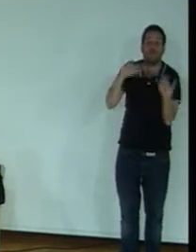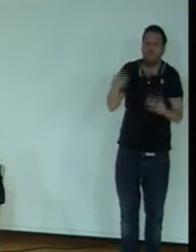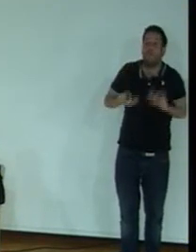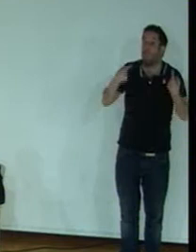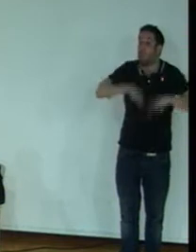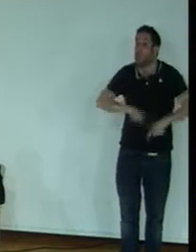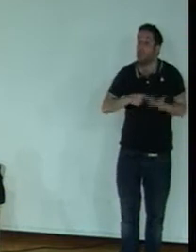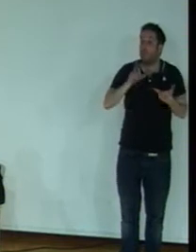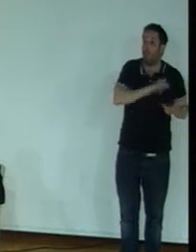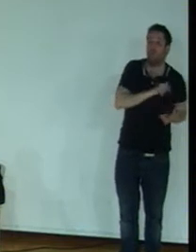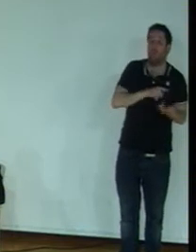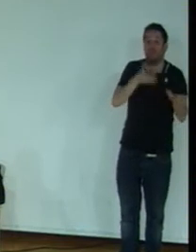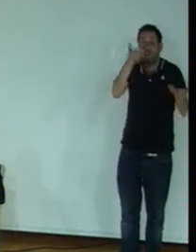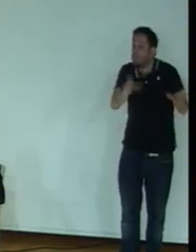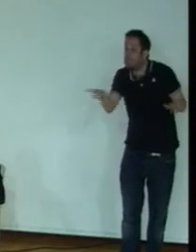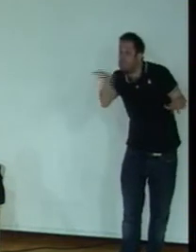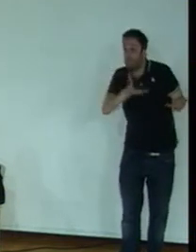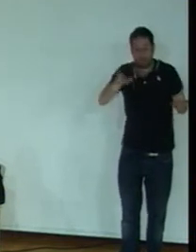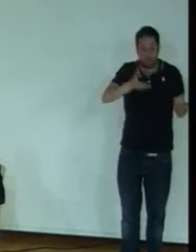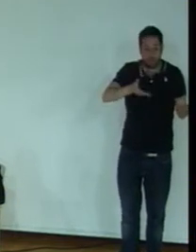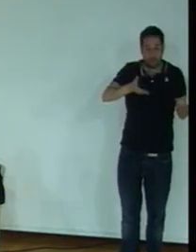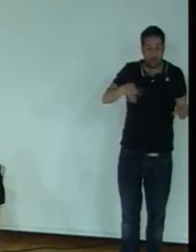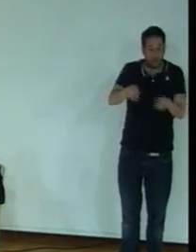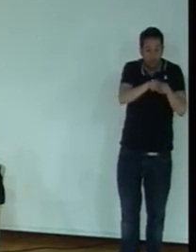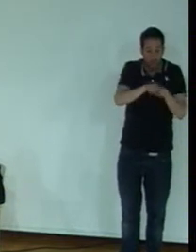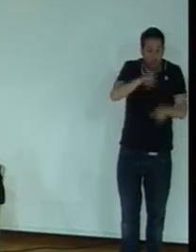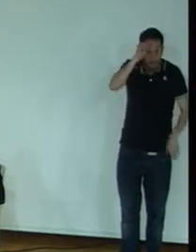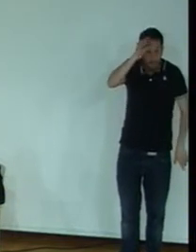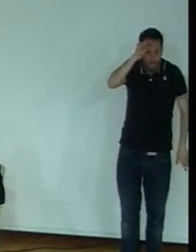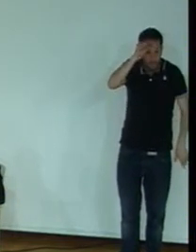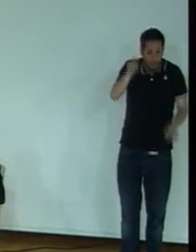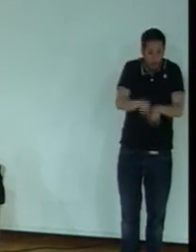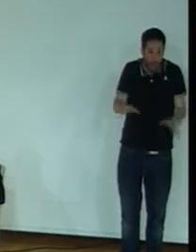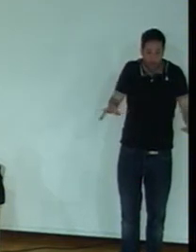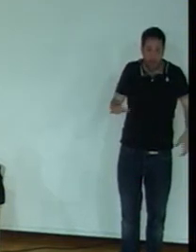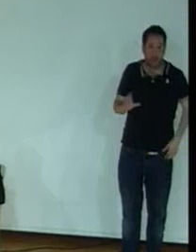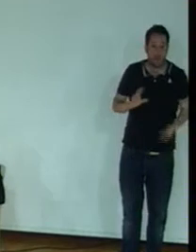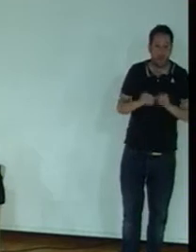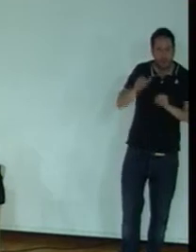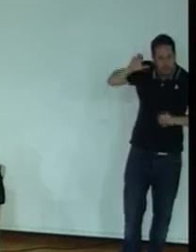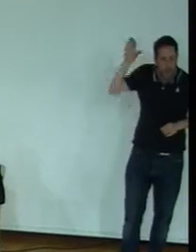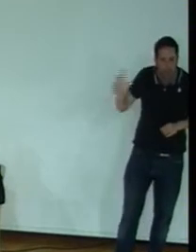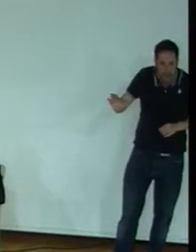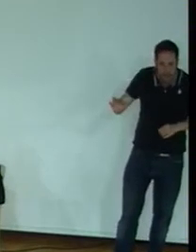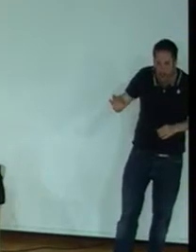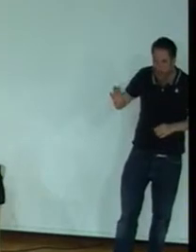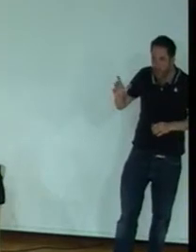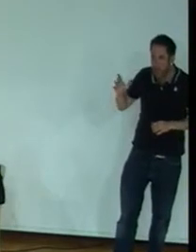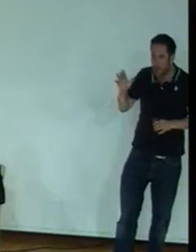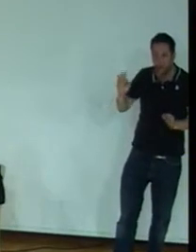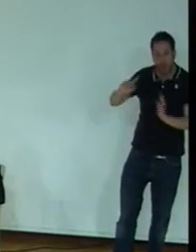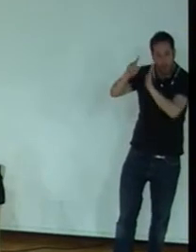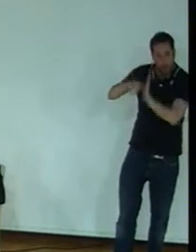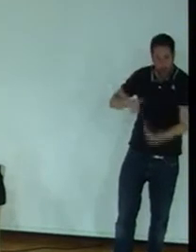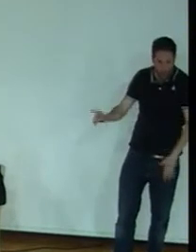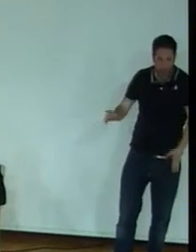les ministres, que les policiers, que les citoyens ordinaires. Donc le problème n'est pas spécifiquement dans le